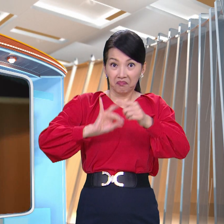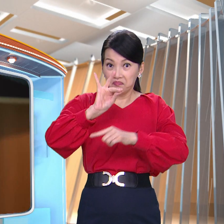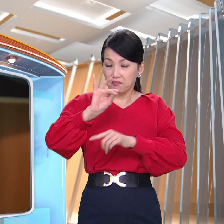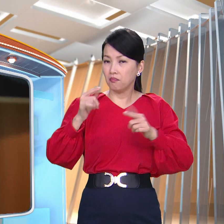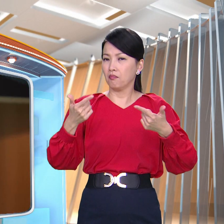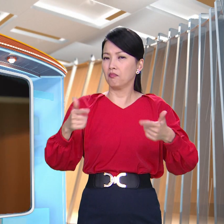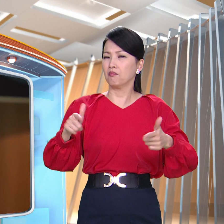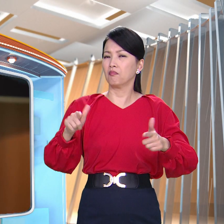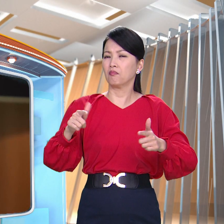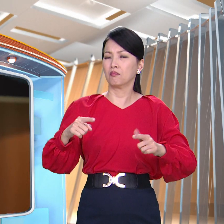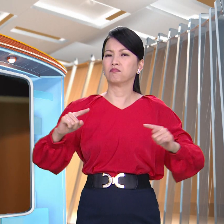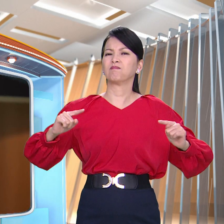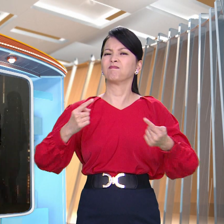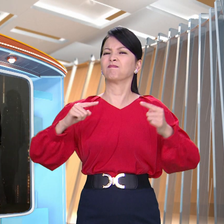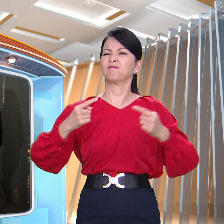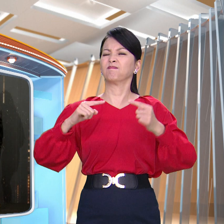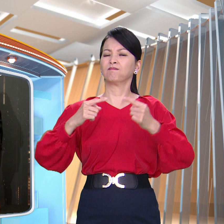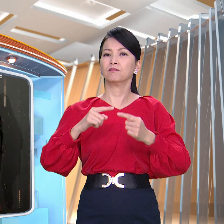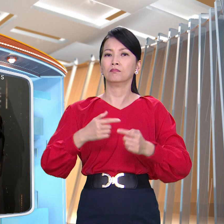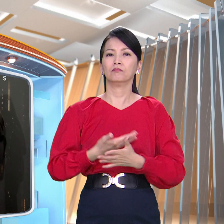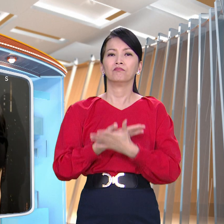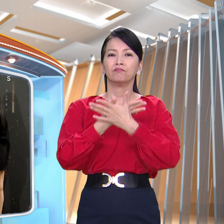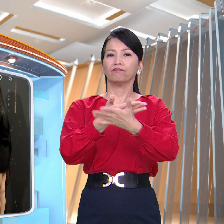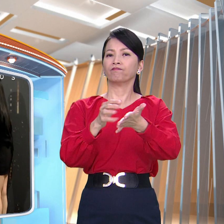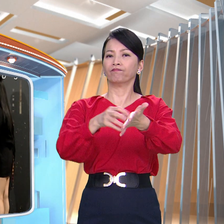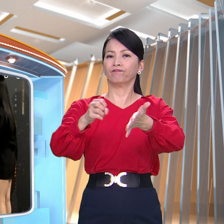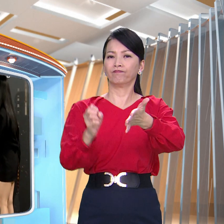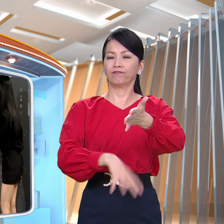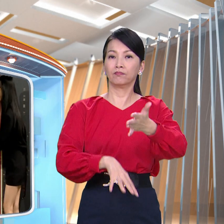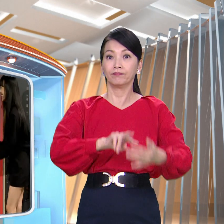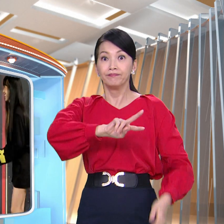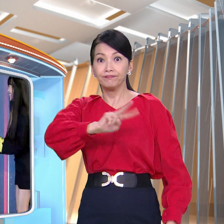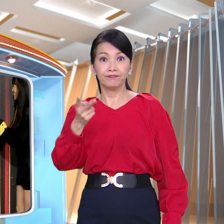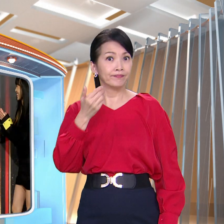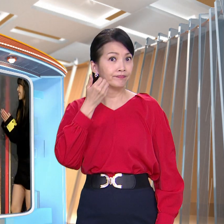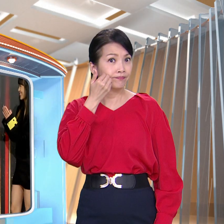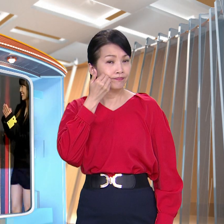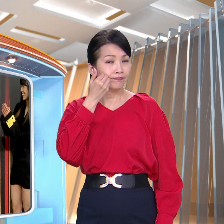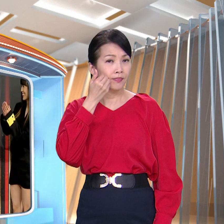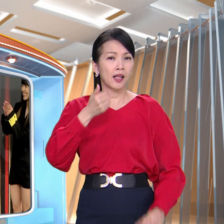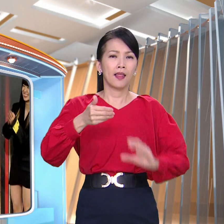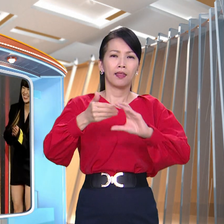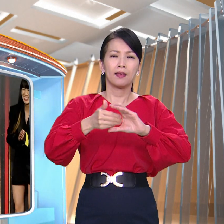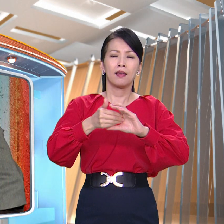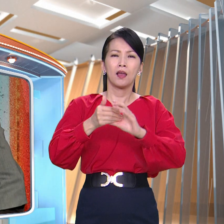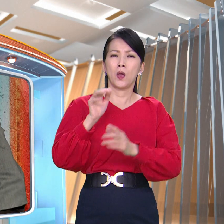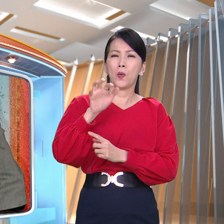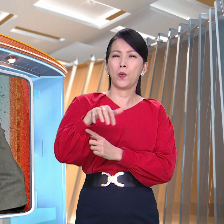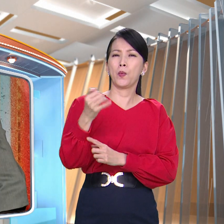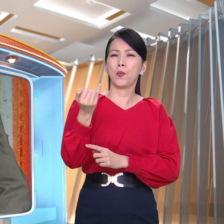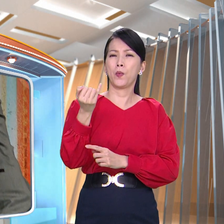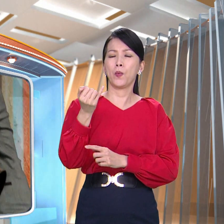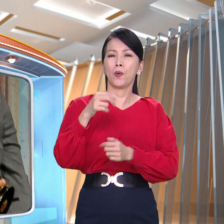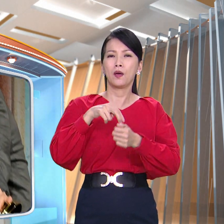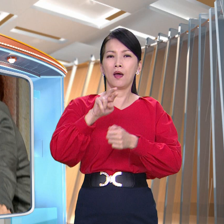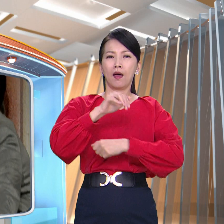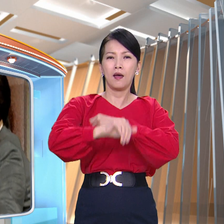品被认定为非原创，撤奖之后是改由《俗女养成记二》的插